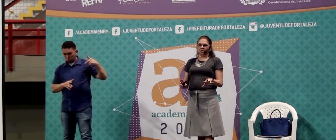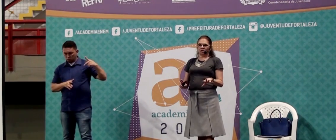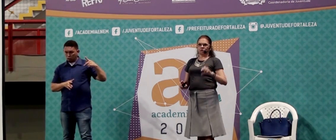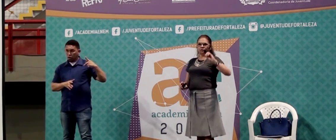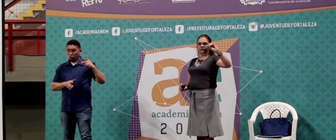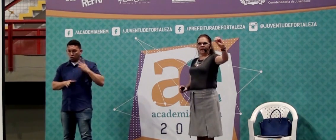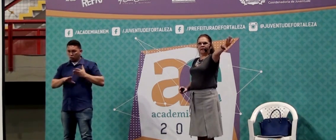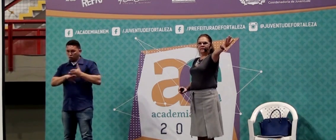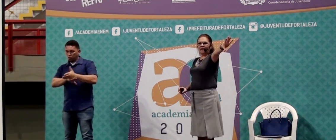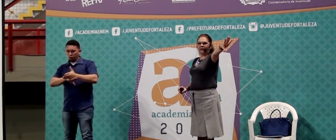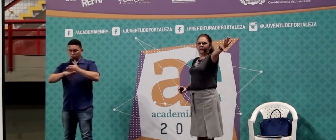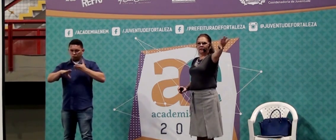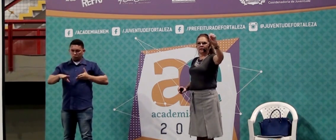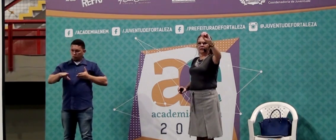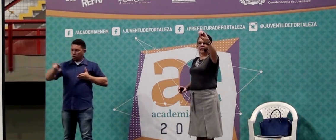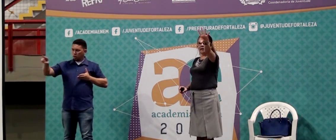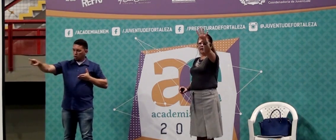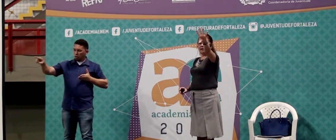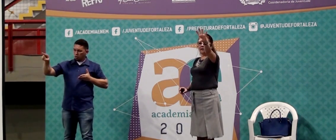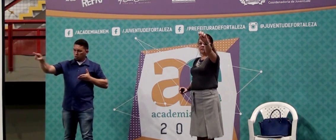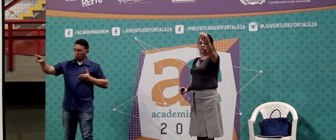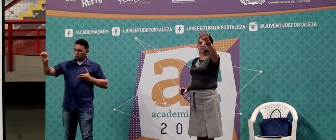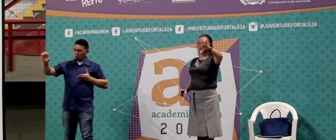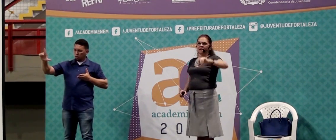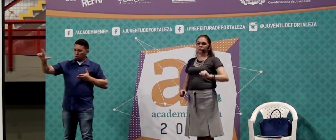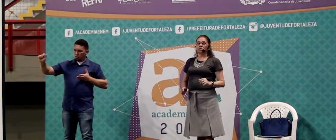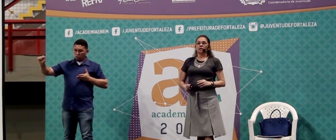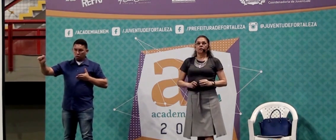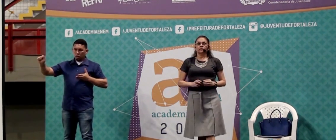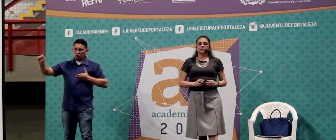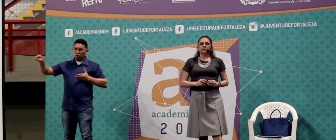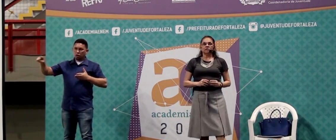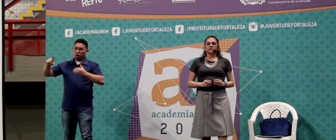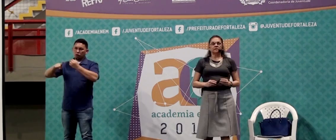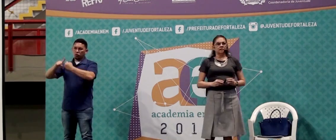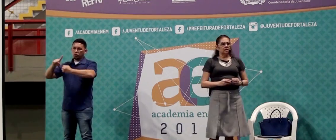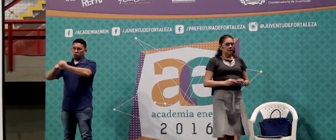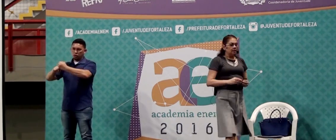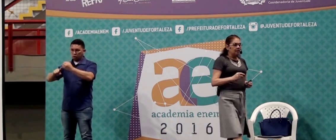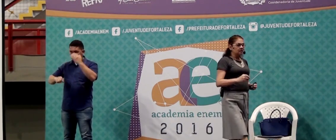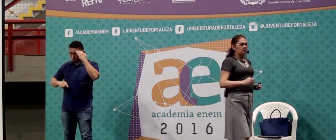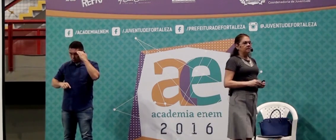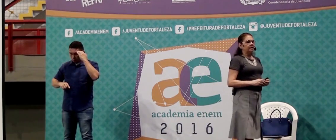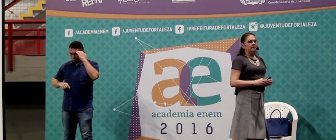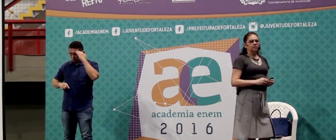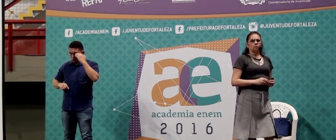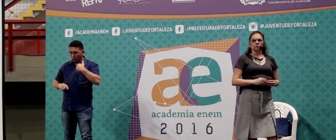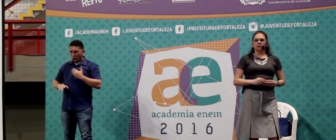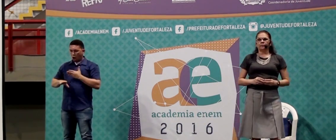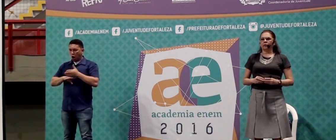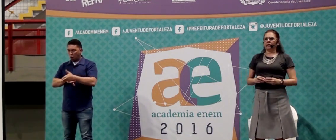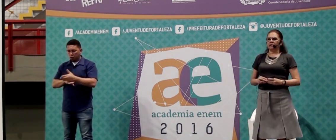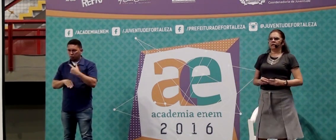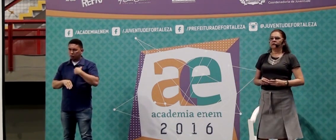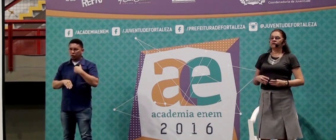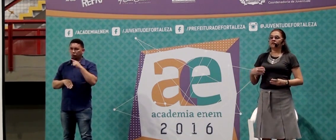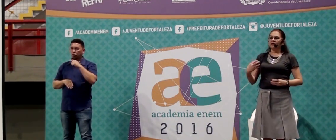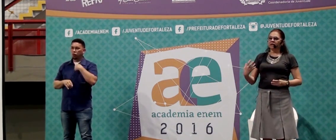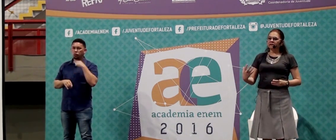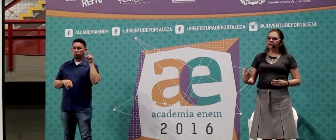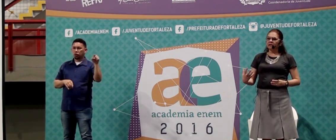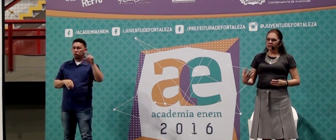entrar no texto, fala nela, ela, a sociedade. Você diz assim: na sociedade